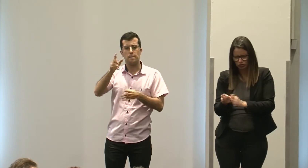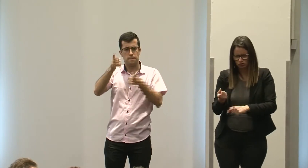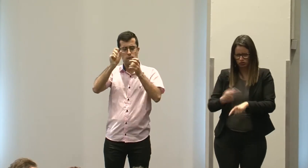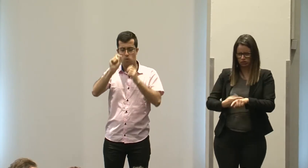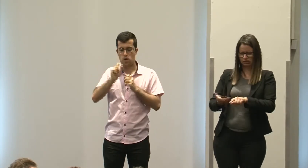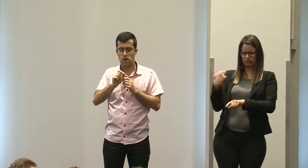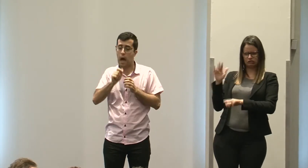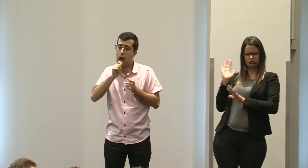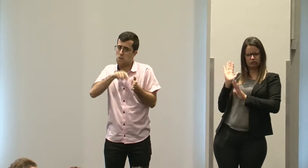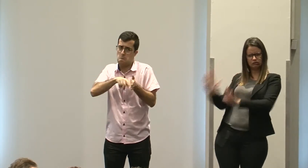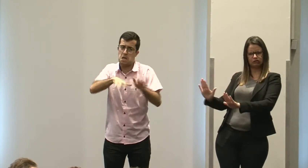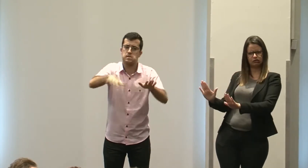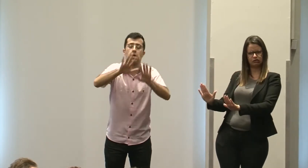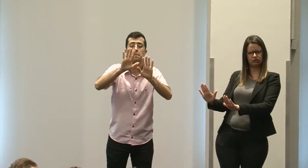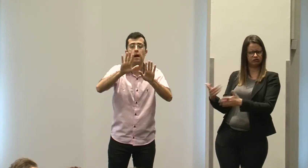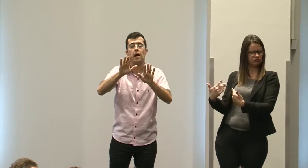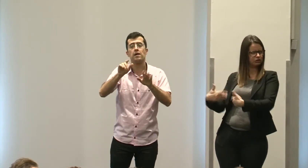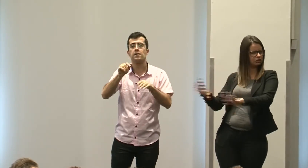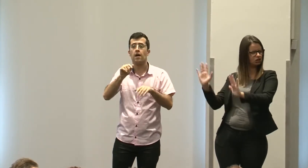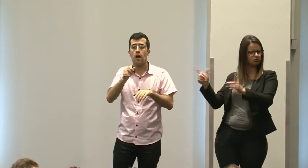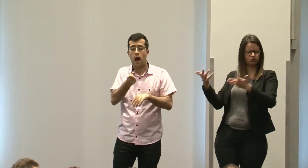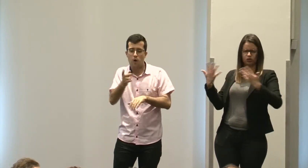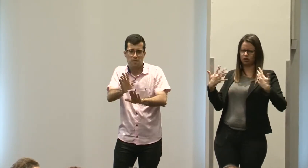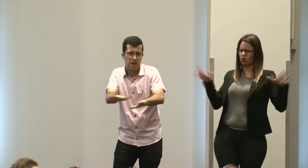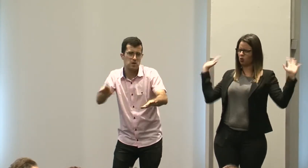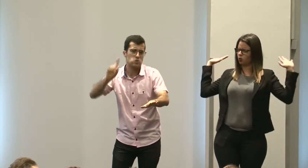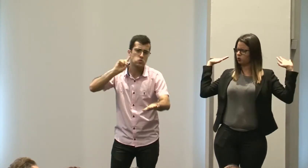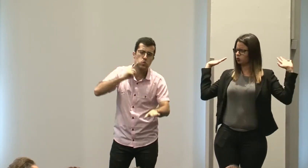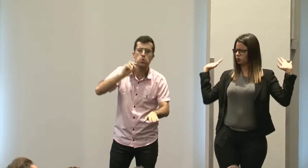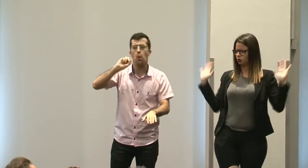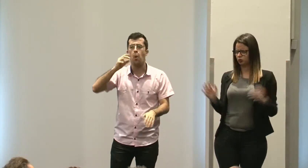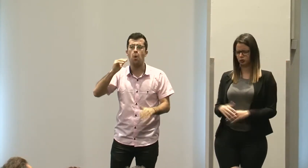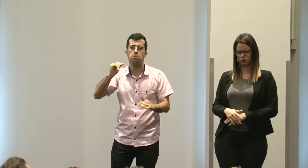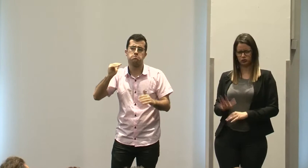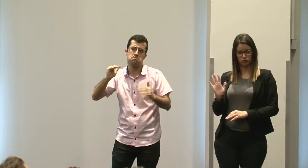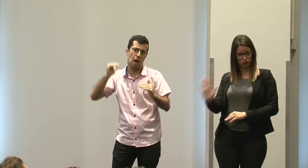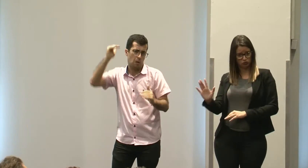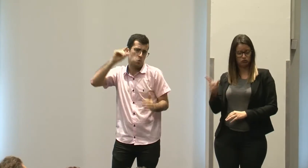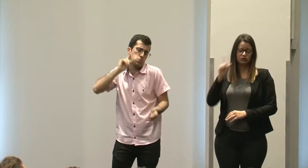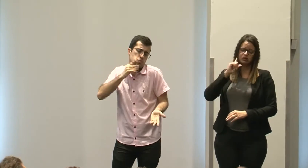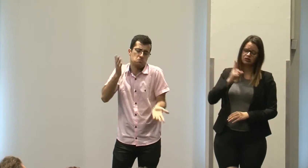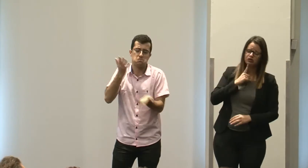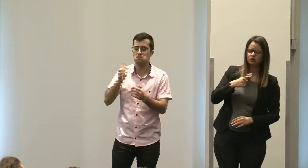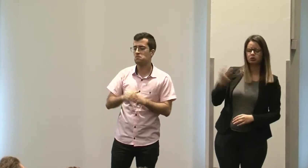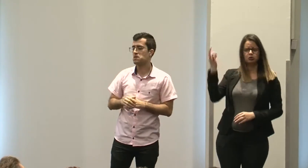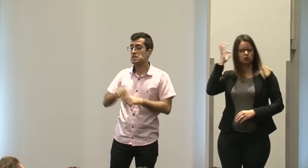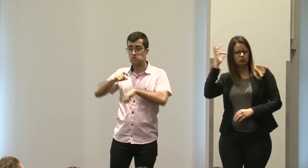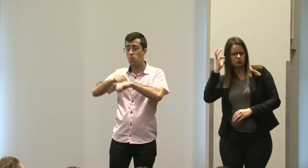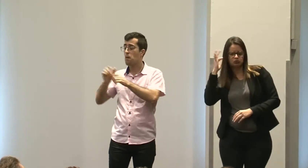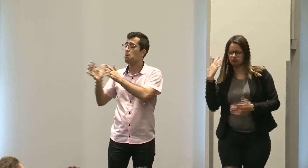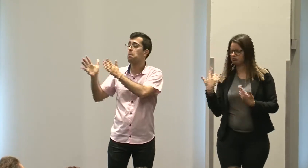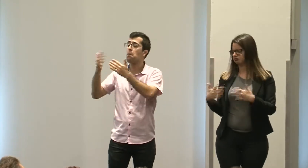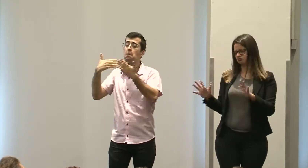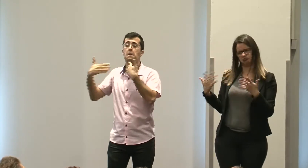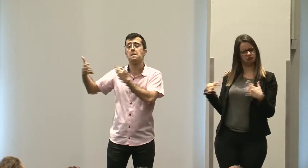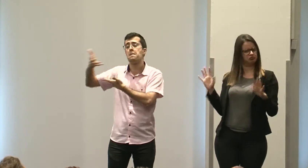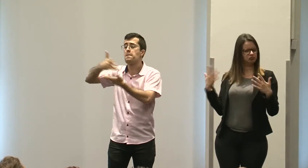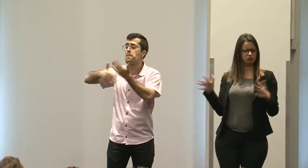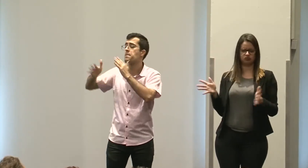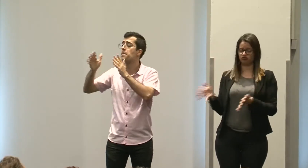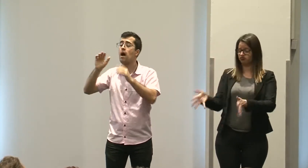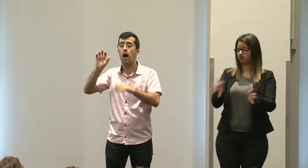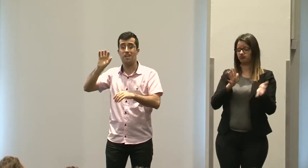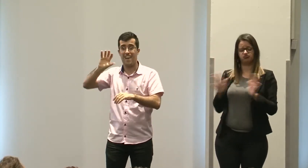E que essas adaptações, essas reestruturações, elas ocorrem de modo espontâneo. Eu ainda não iniciei